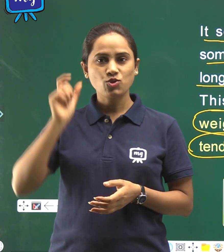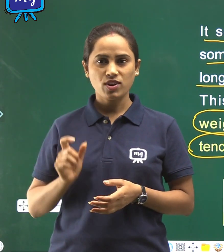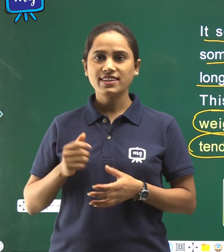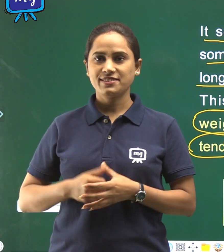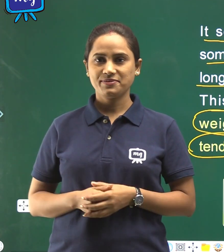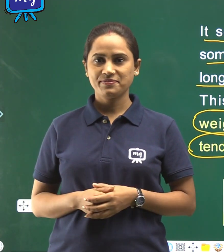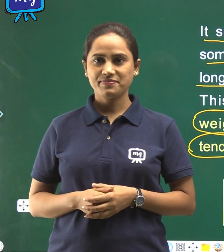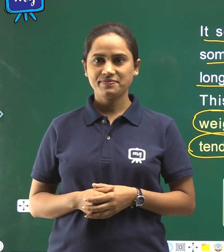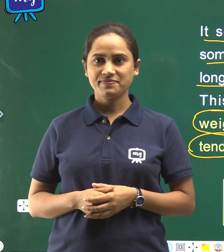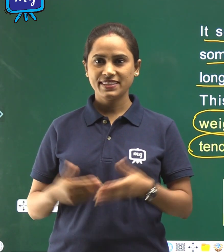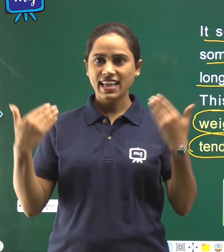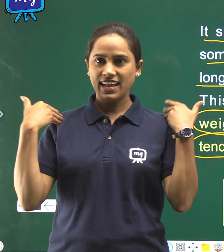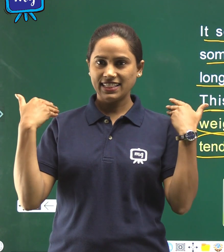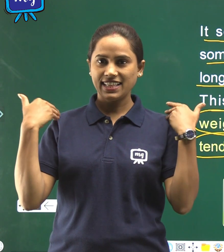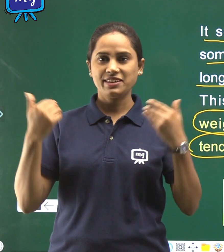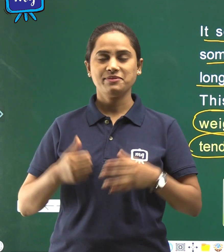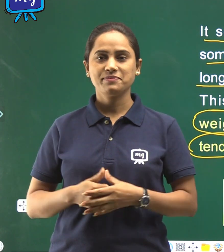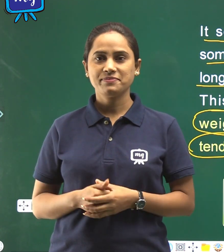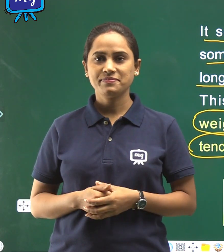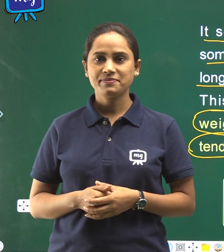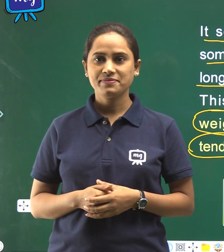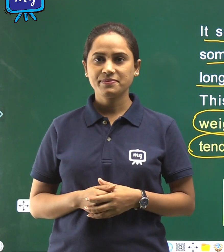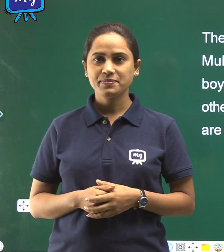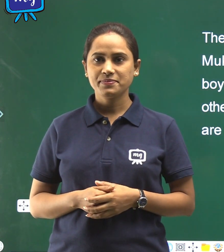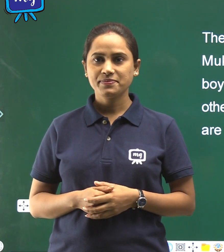shoulders, कंधे.